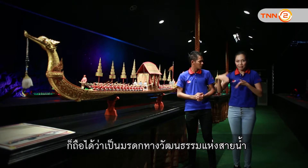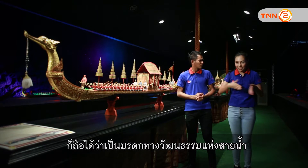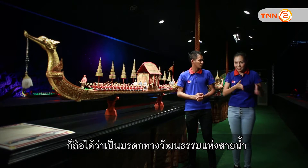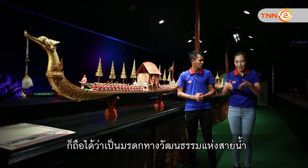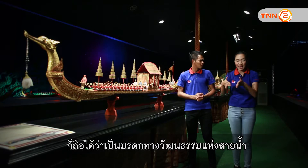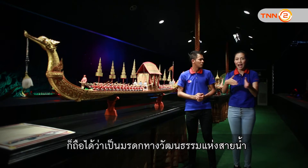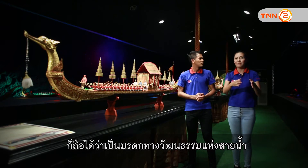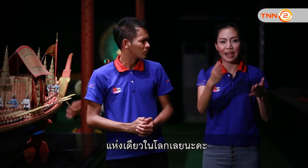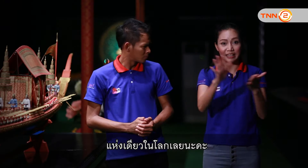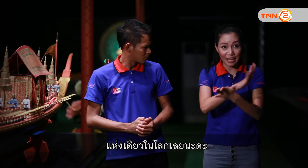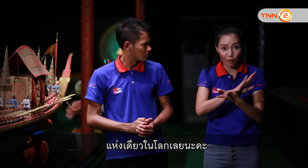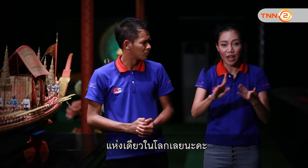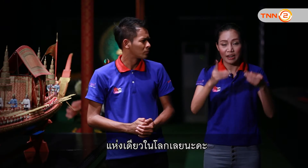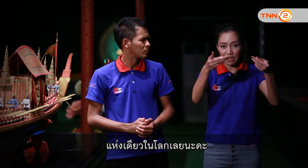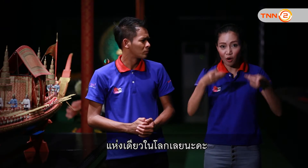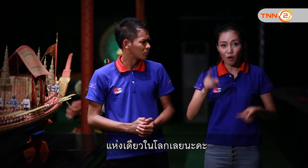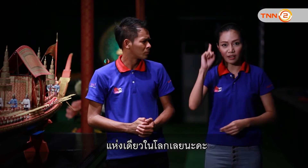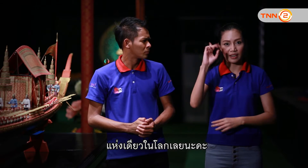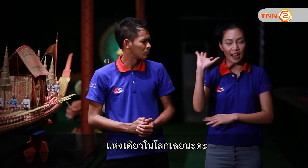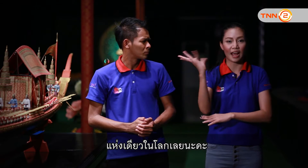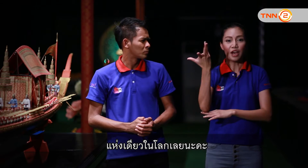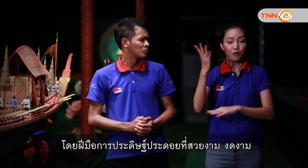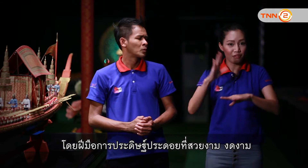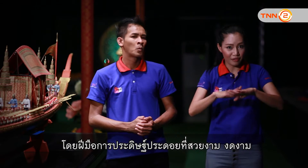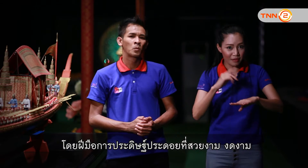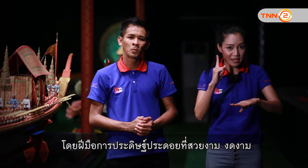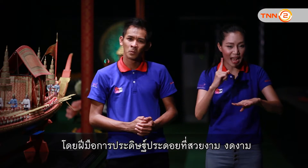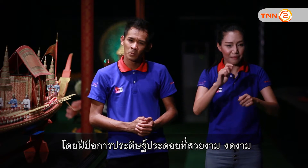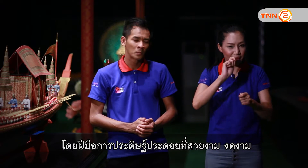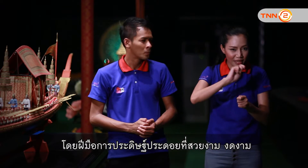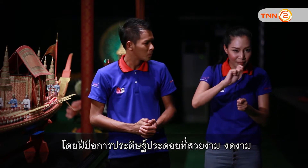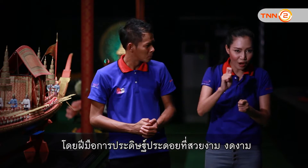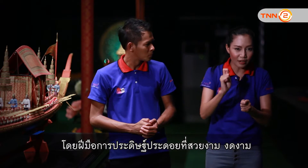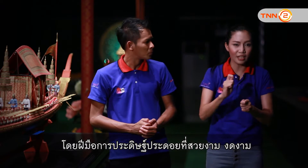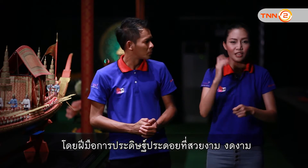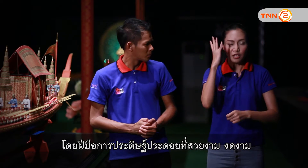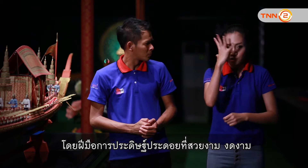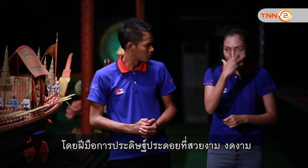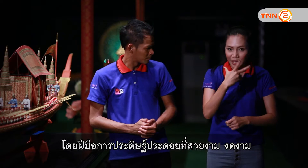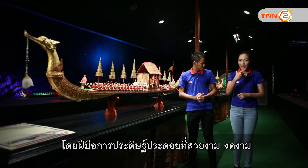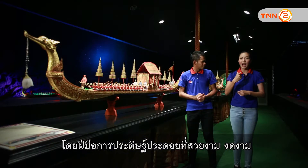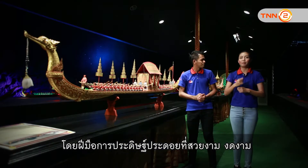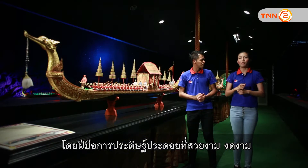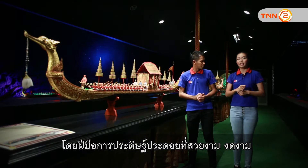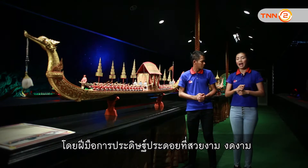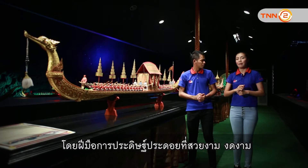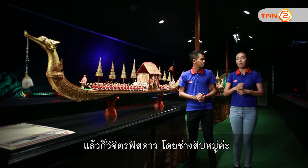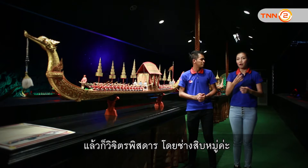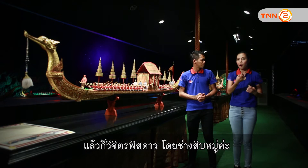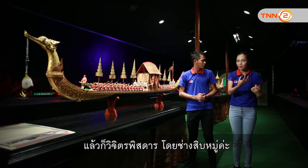แห่งสายน้ำแห่งเดียวในโลกเลยนะคะด้วยฝีมือการประดิษฐ์ประดอยที่สวยงามงดงามแล้วก็วิจิ